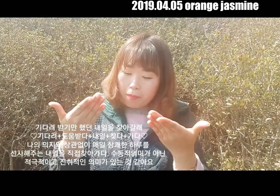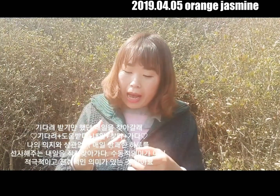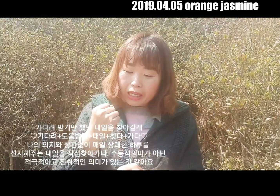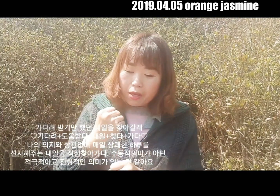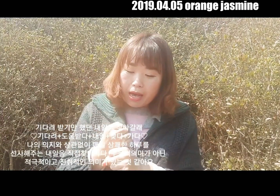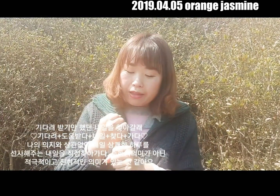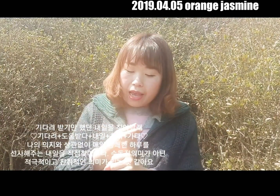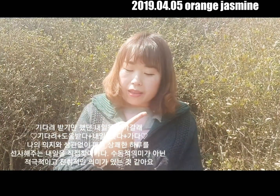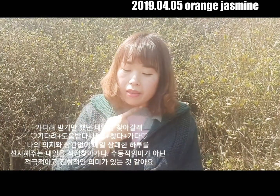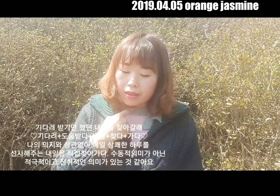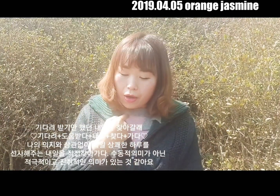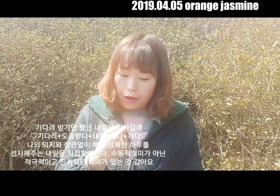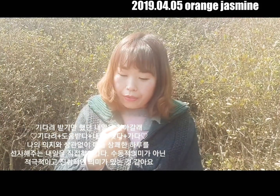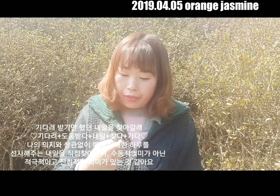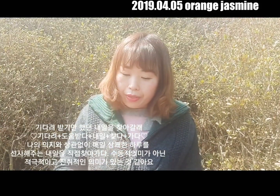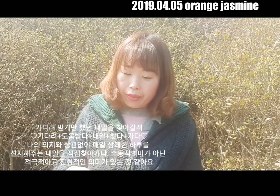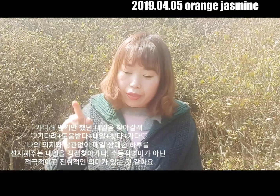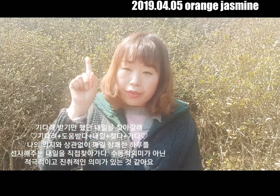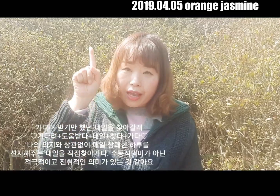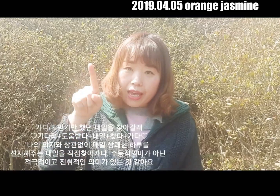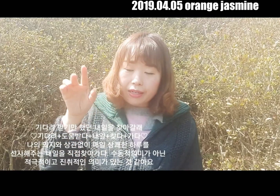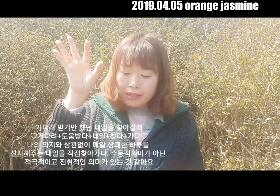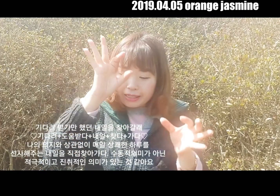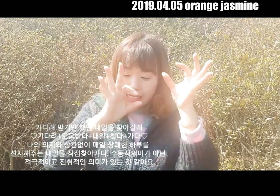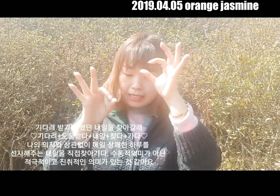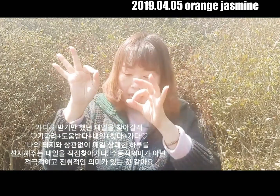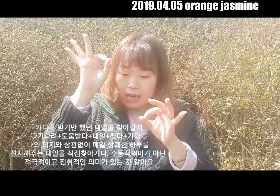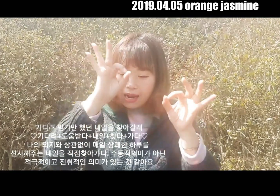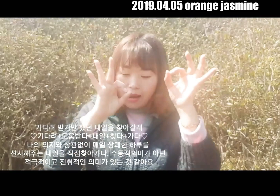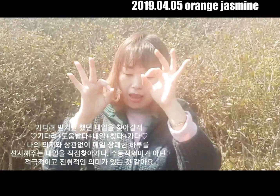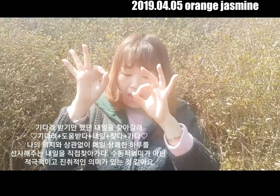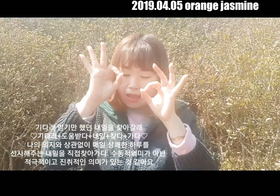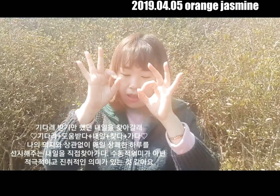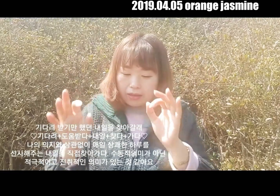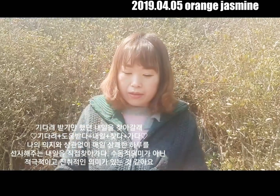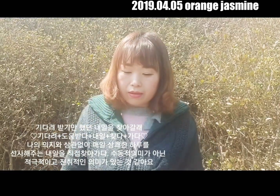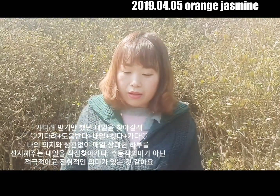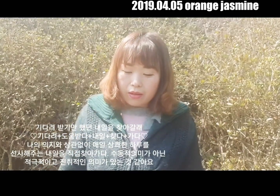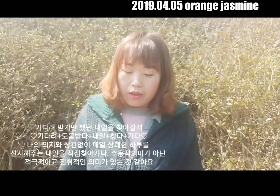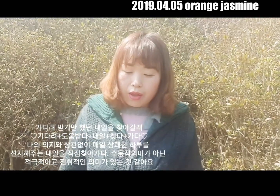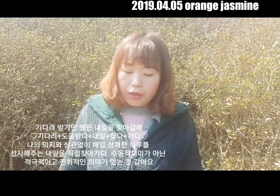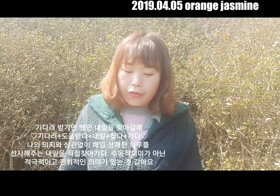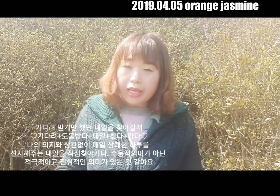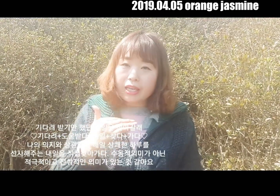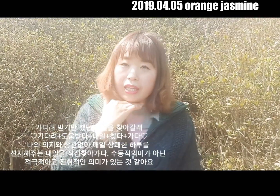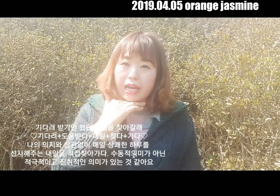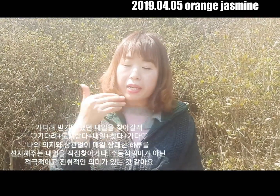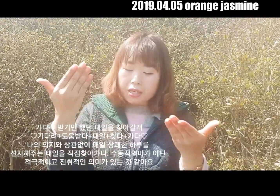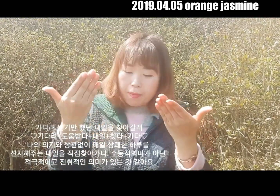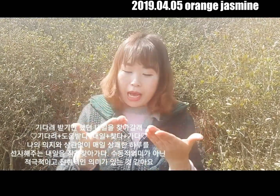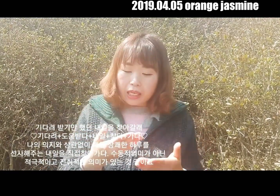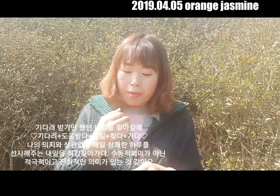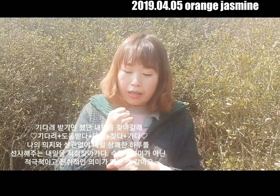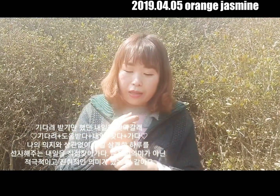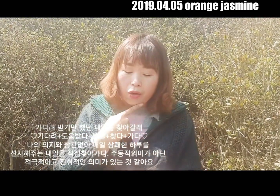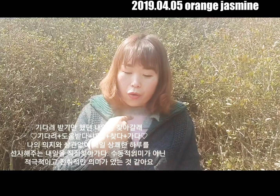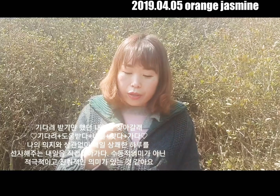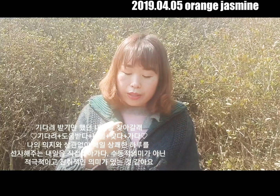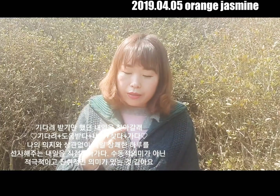기다려서 받기만 했던 내일을 찾아갈래. 그런데 이 기다려서 받기만 했던